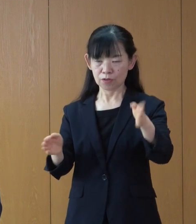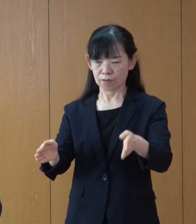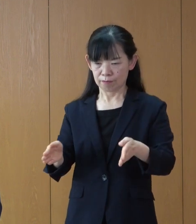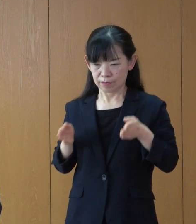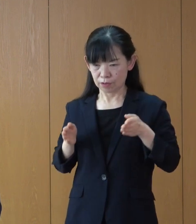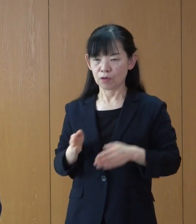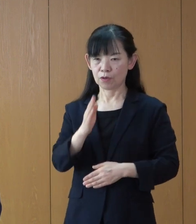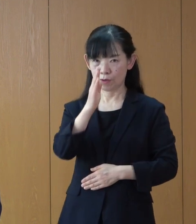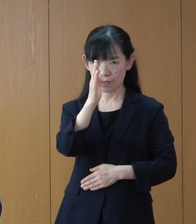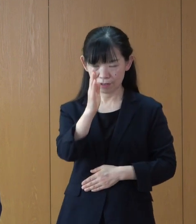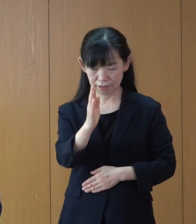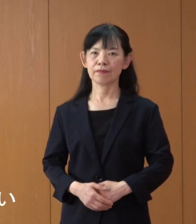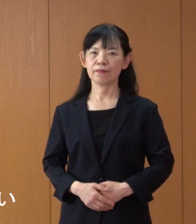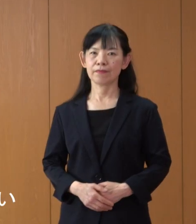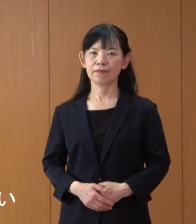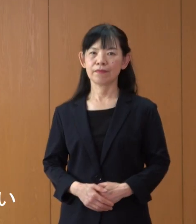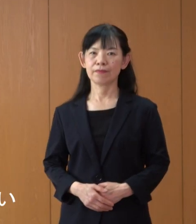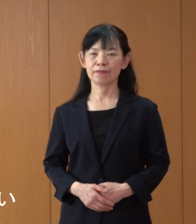お願いします。